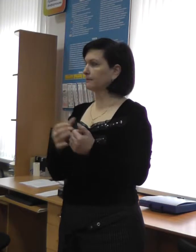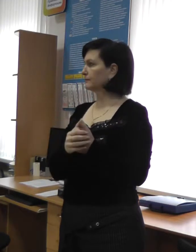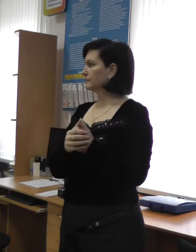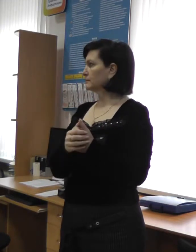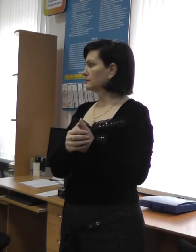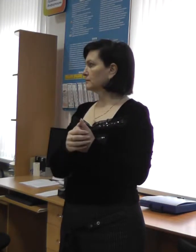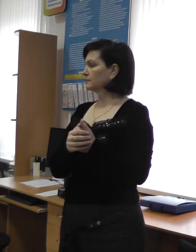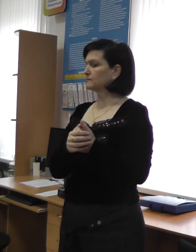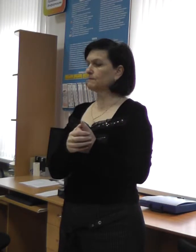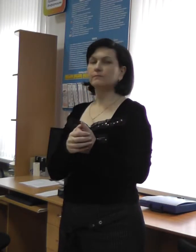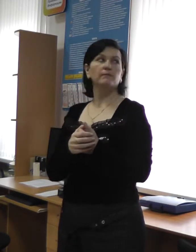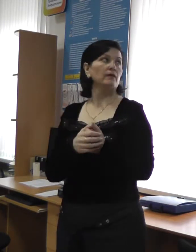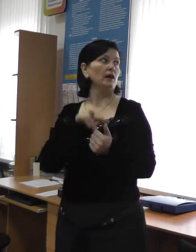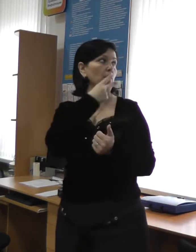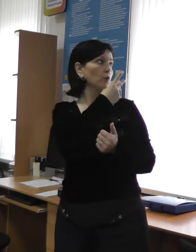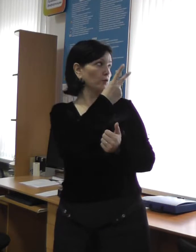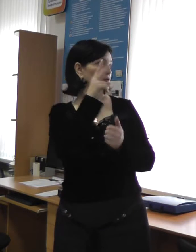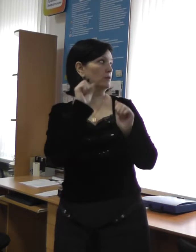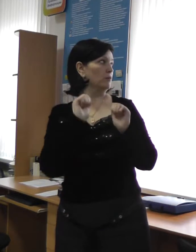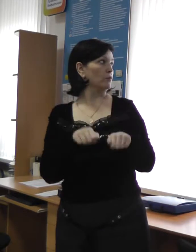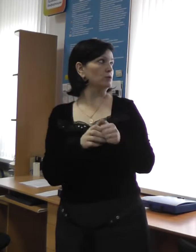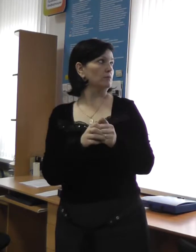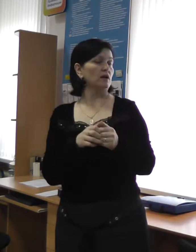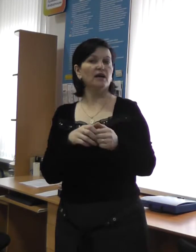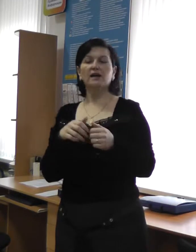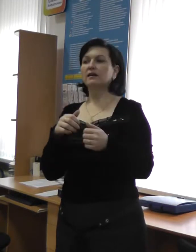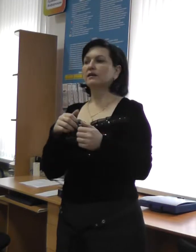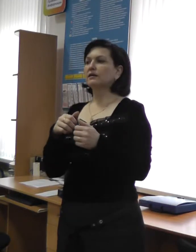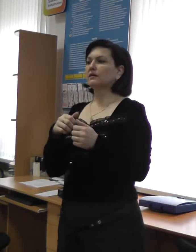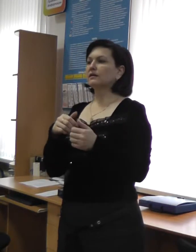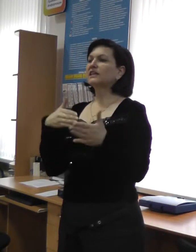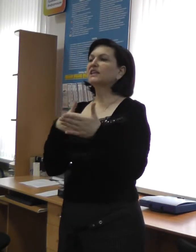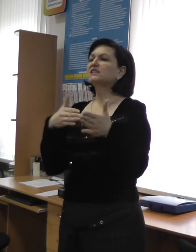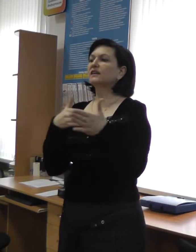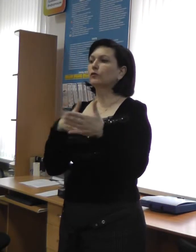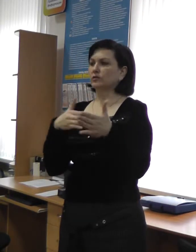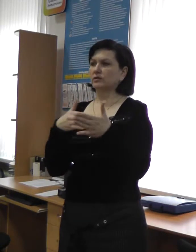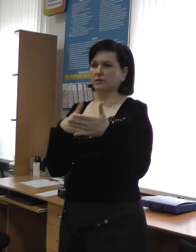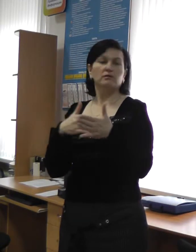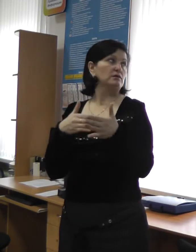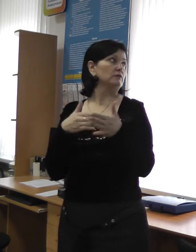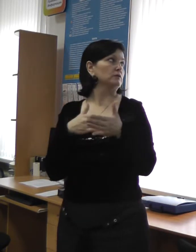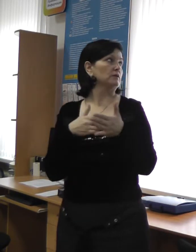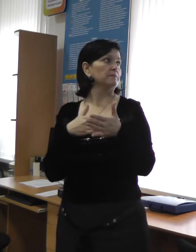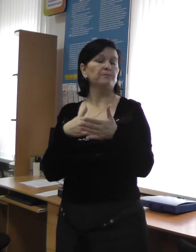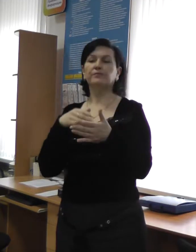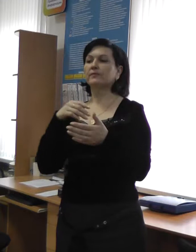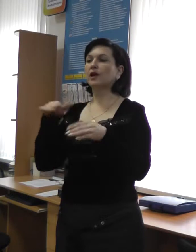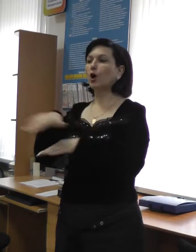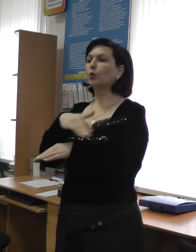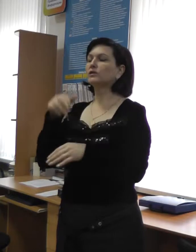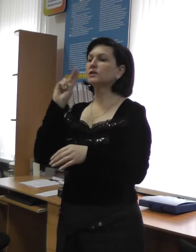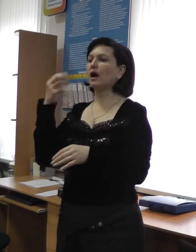Также можем мы сейчас наблюдать, что вот Кисловодская ресторация. На восточной стороне улицы Коминтерна,